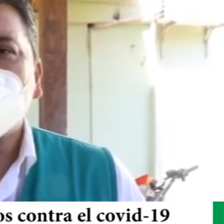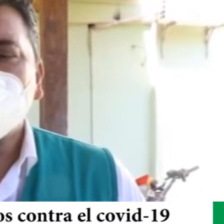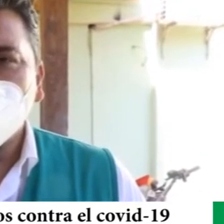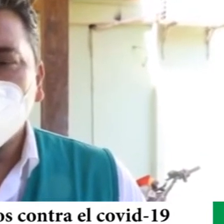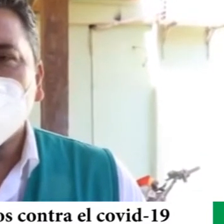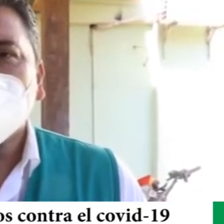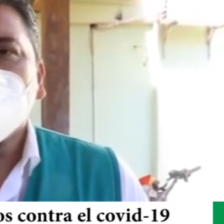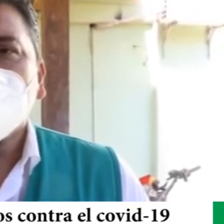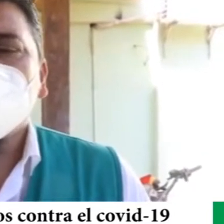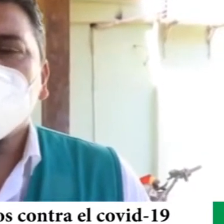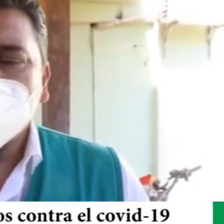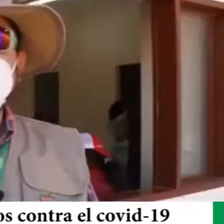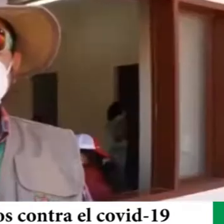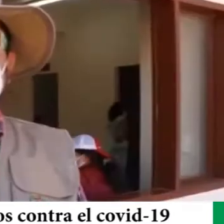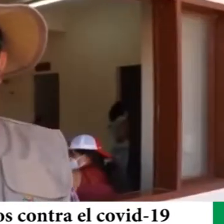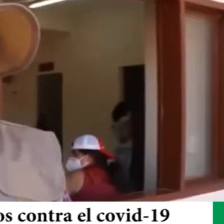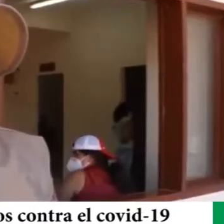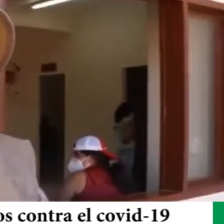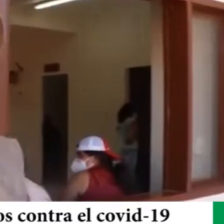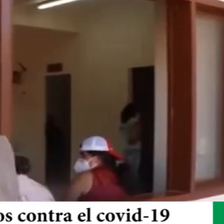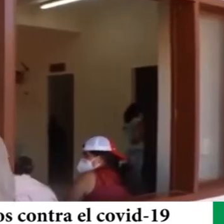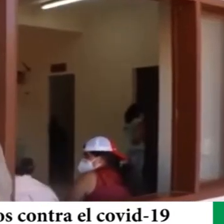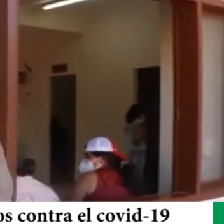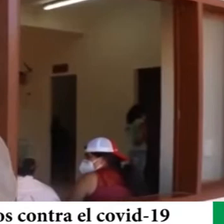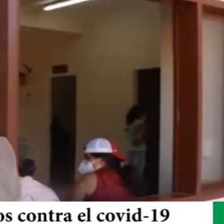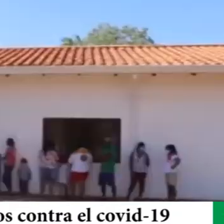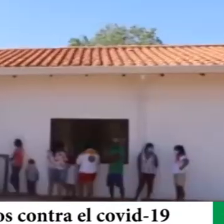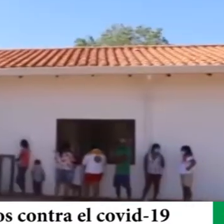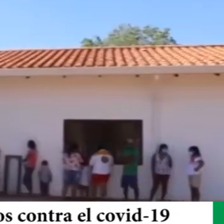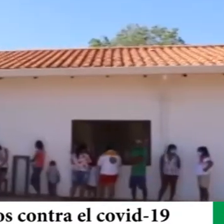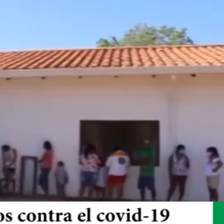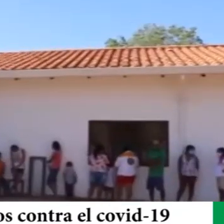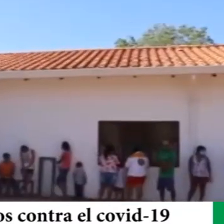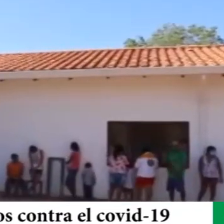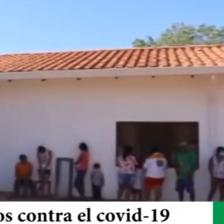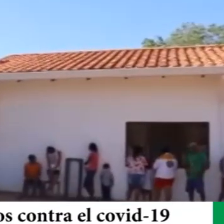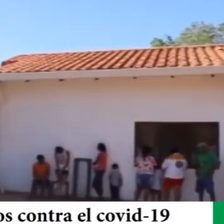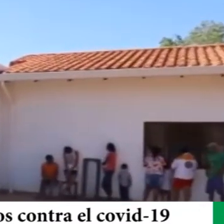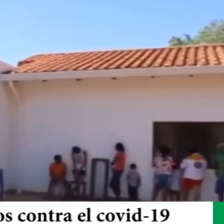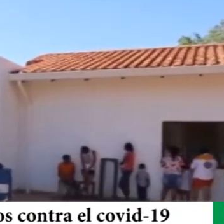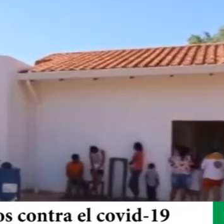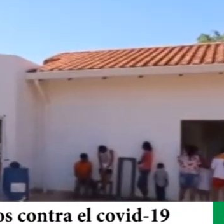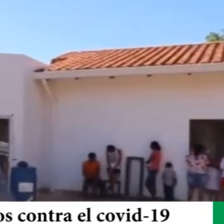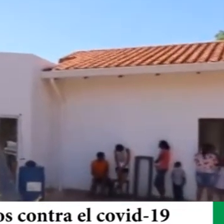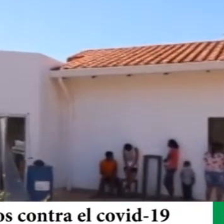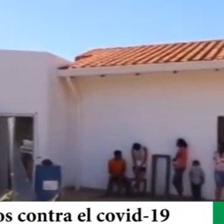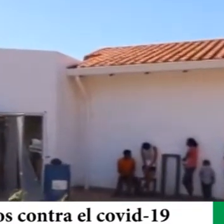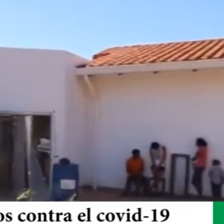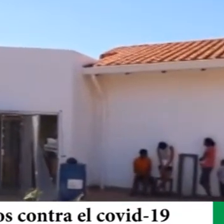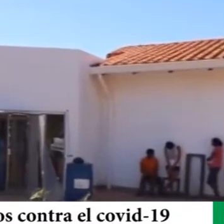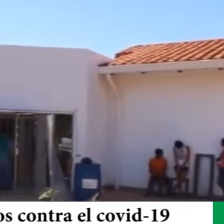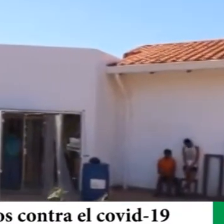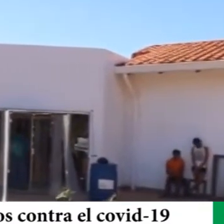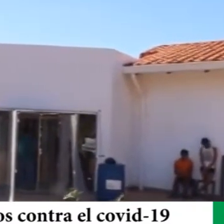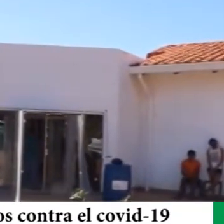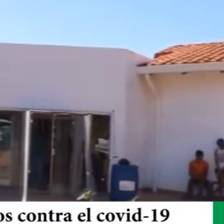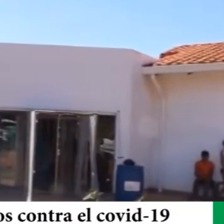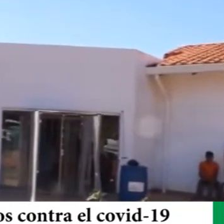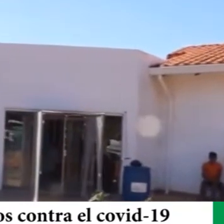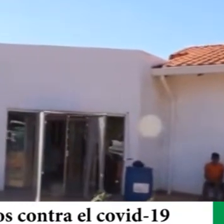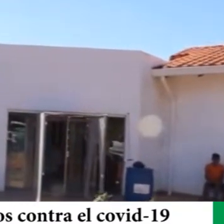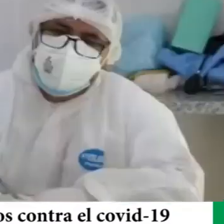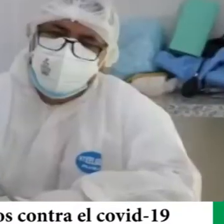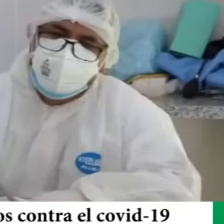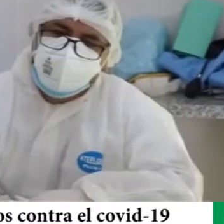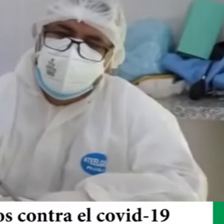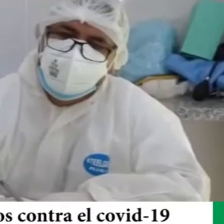estado recibiendo. Estamos acá ya en el municipio de San Matías, tercer localidad que visitamos.